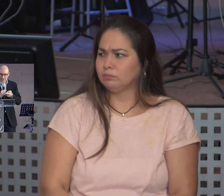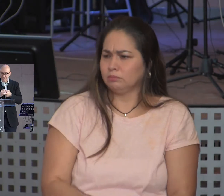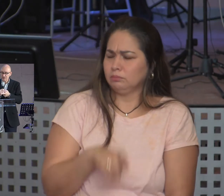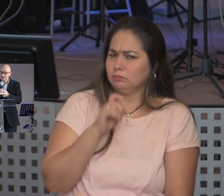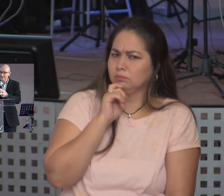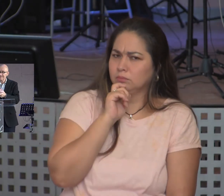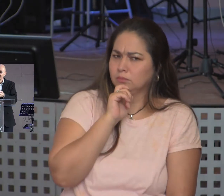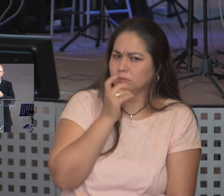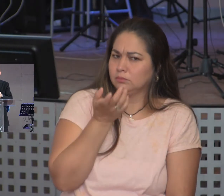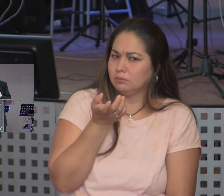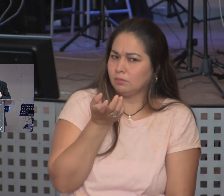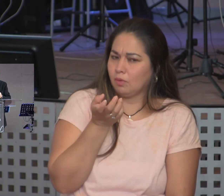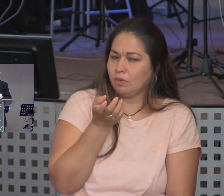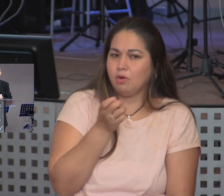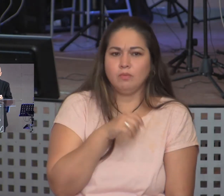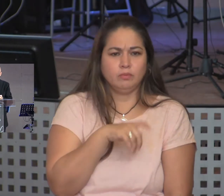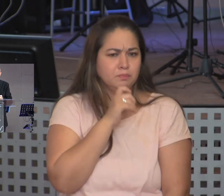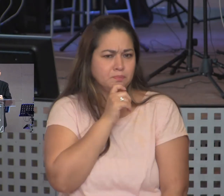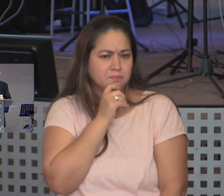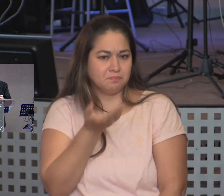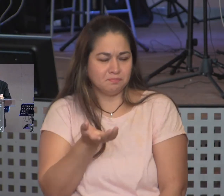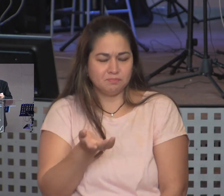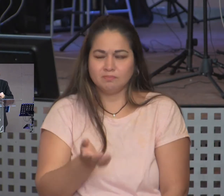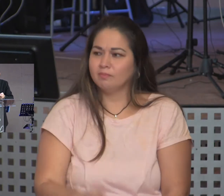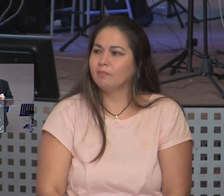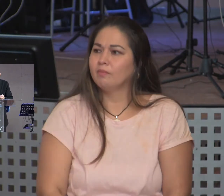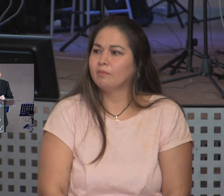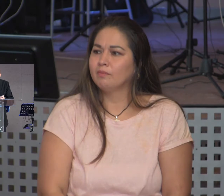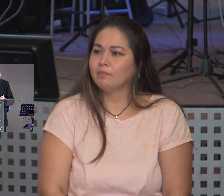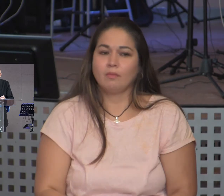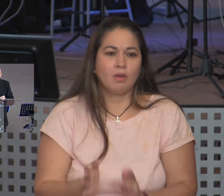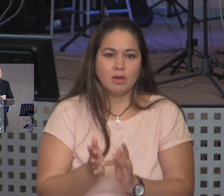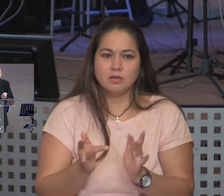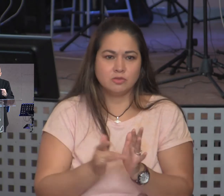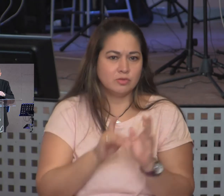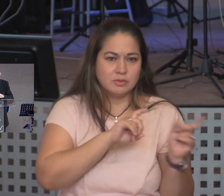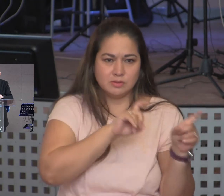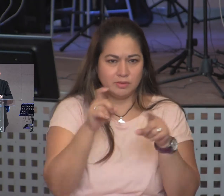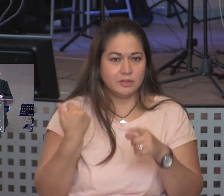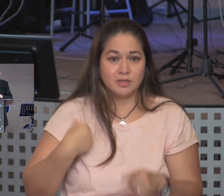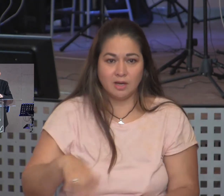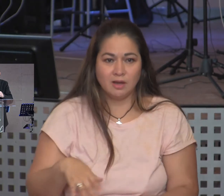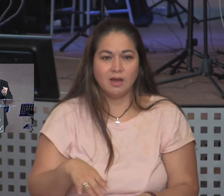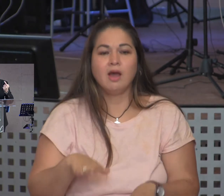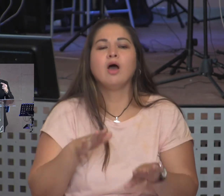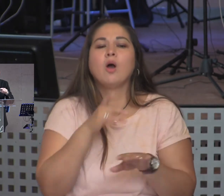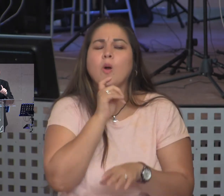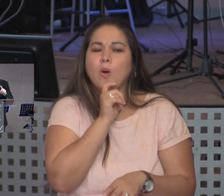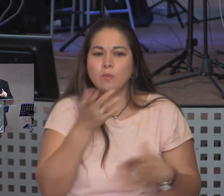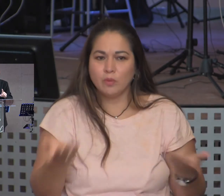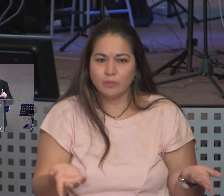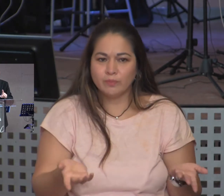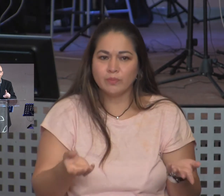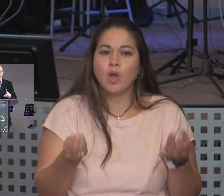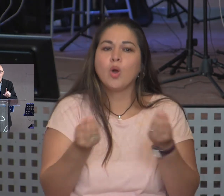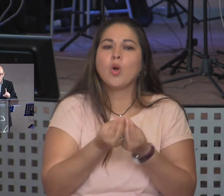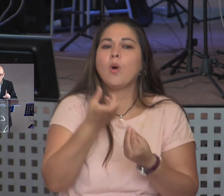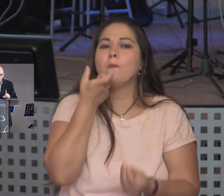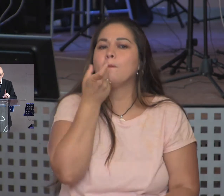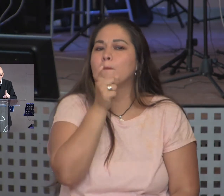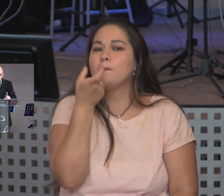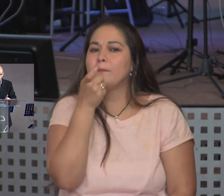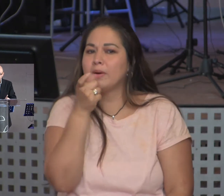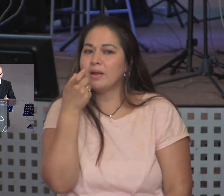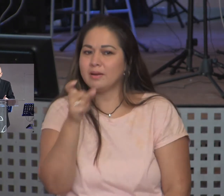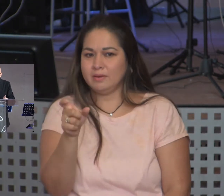Pues el Señor se lo está enseñando a través de las parábolas. Y se lo dice, mirad pues